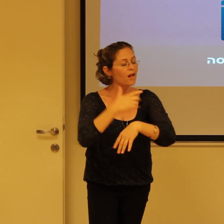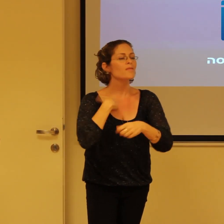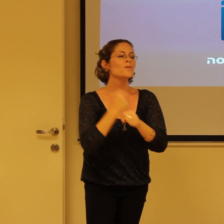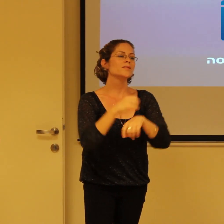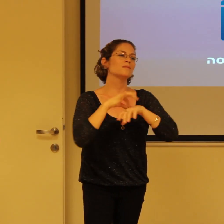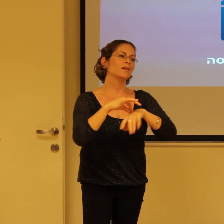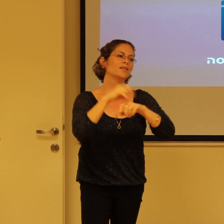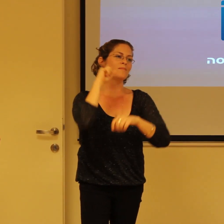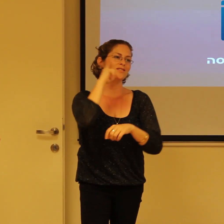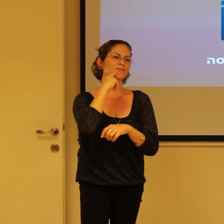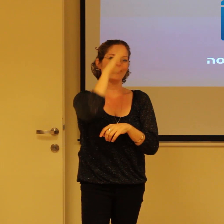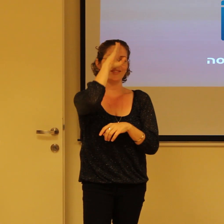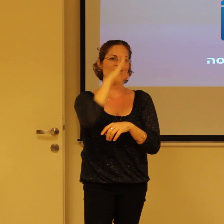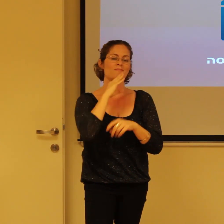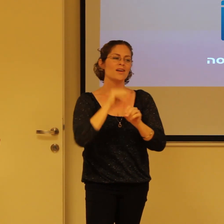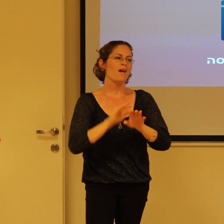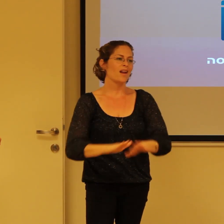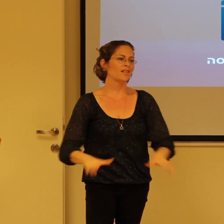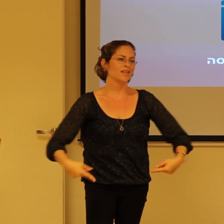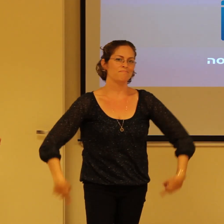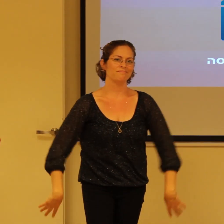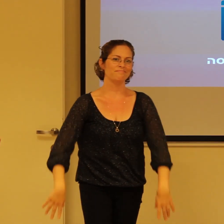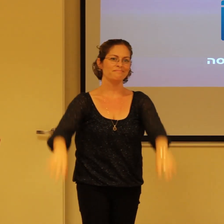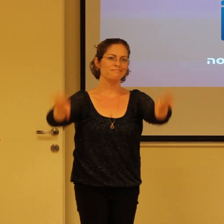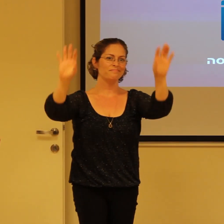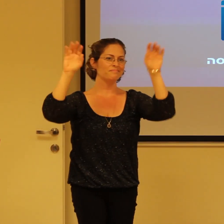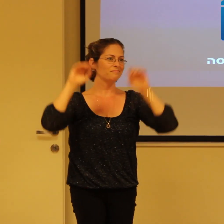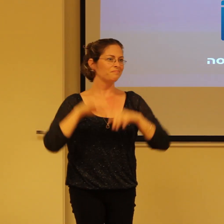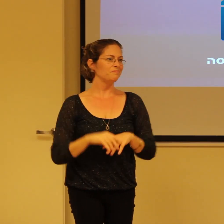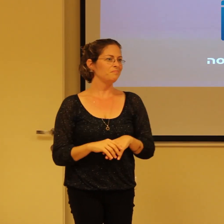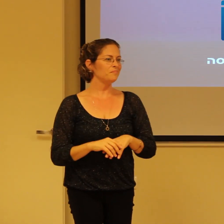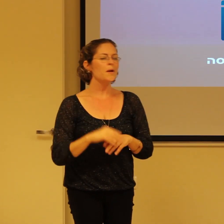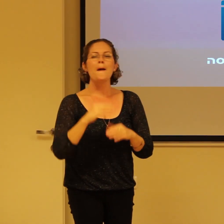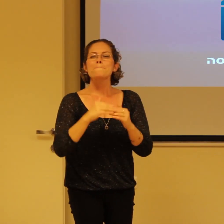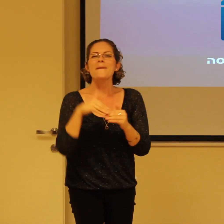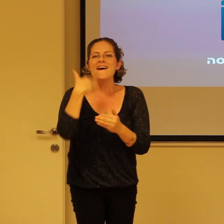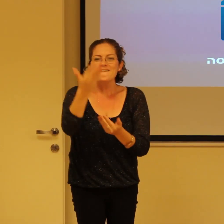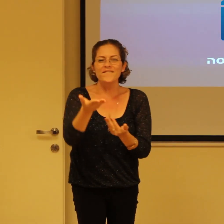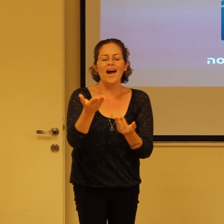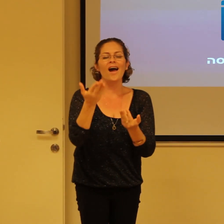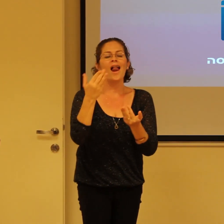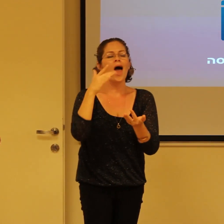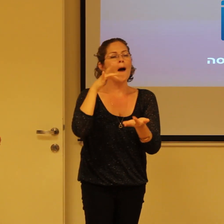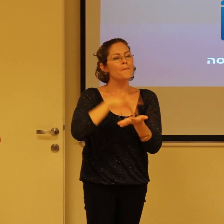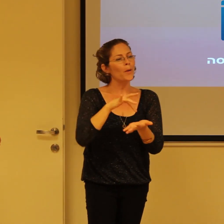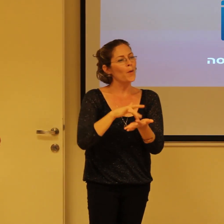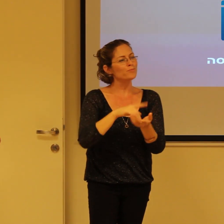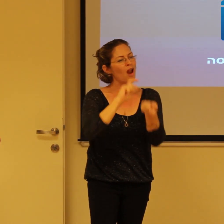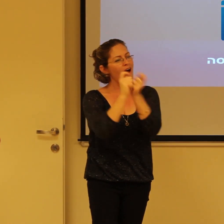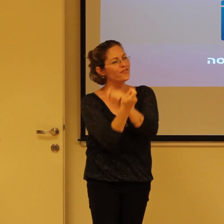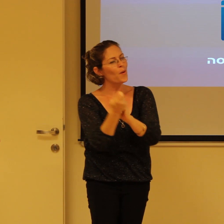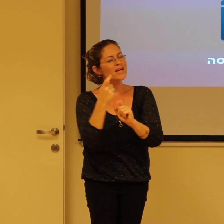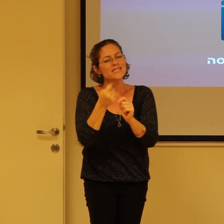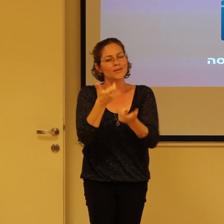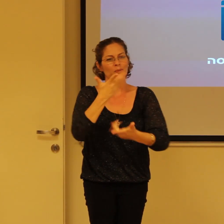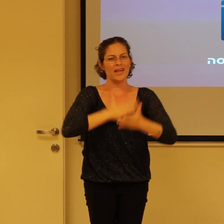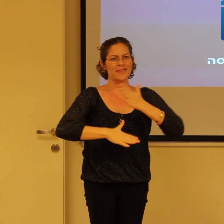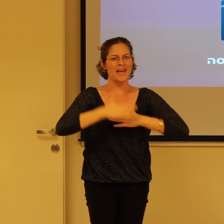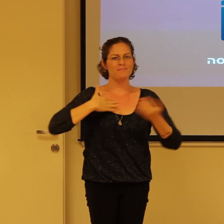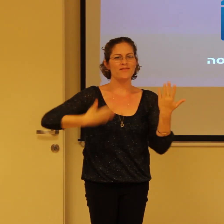אני. כל התהליך הזה בעצם, אנחנו עושים את זה היום עם הילדים הקטנים החרשים, להראות איזשהו סוג, להיות איזשהו סוג של מודל. להפוך את